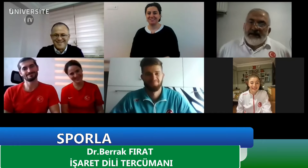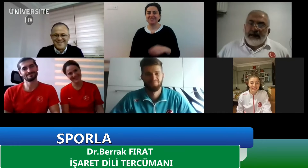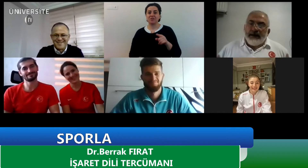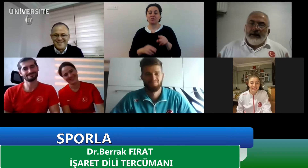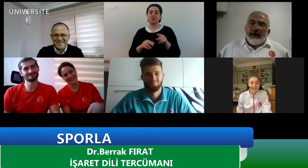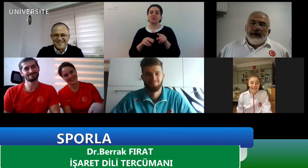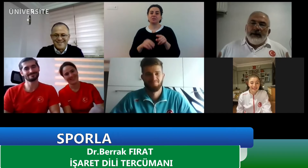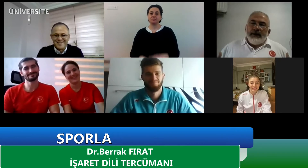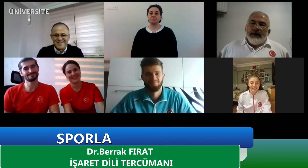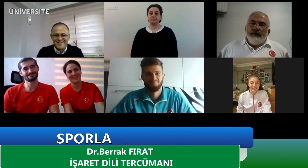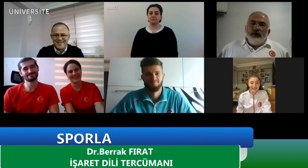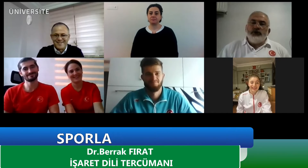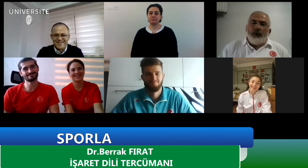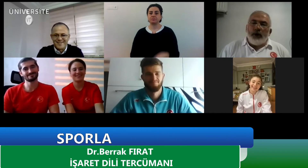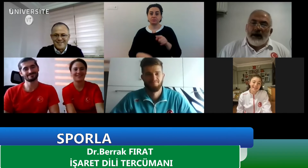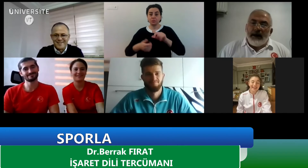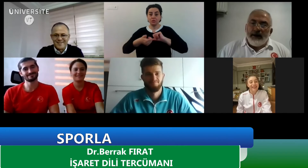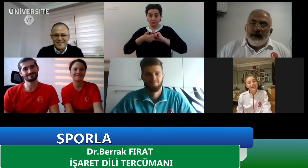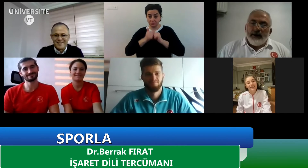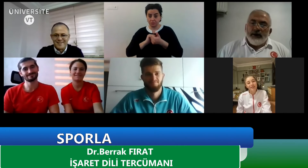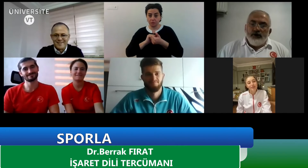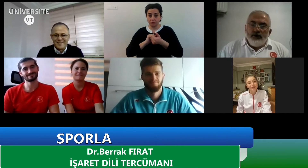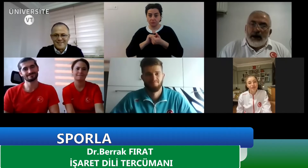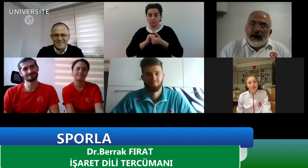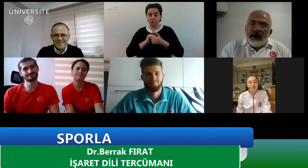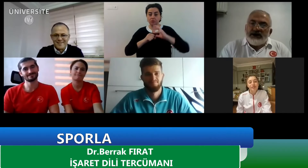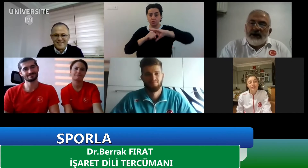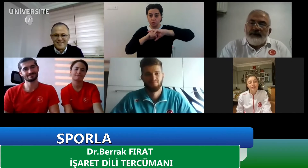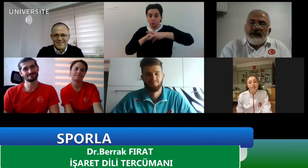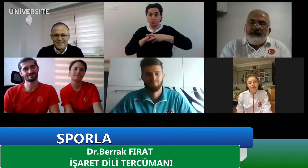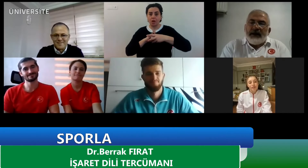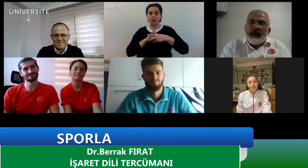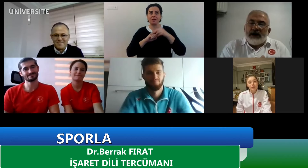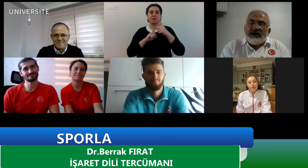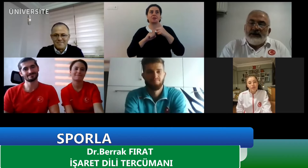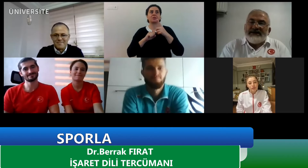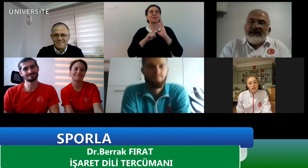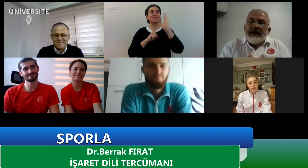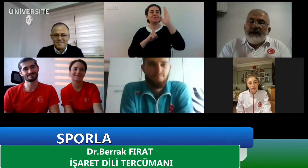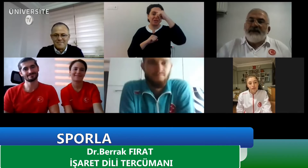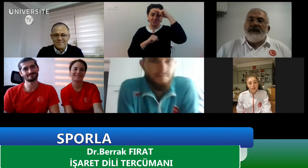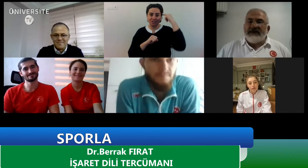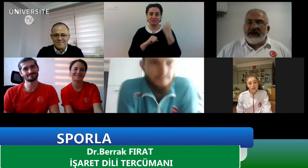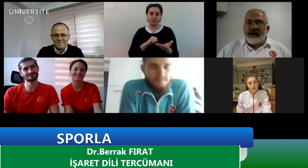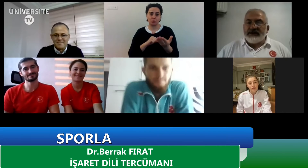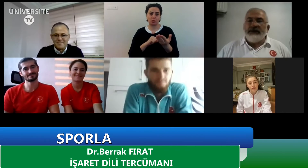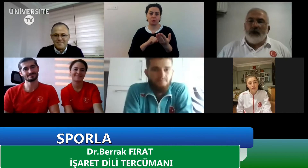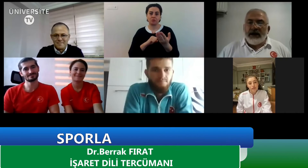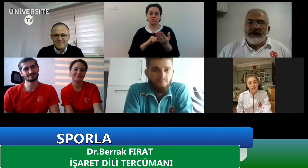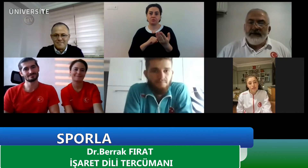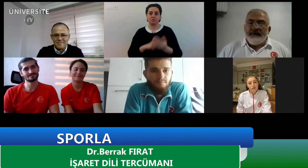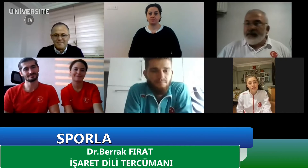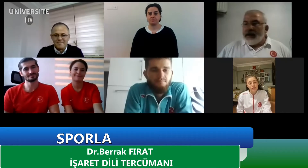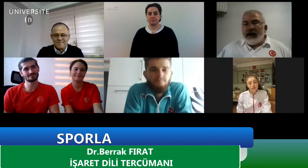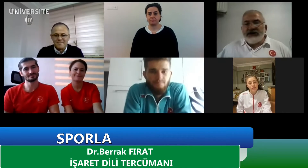onun haricinde de bu sporla dünyaya açılması gereken bir pencere var. Kim